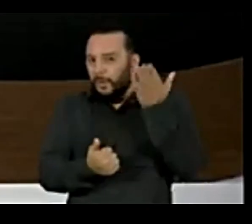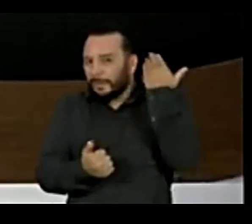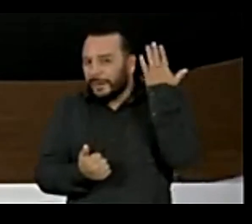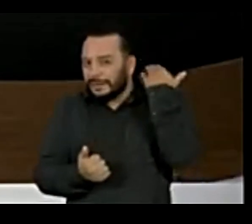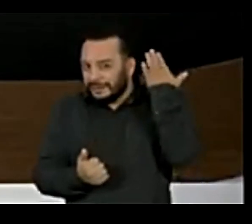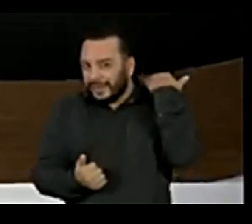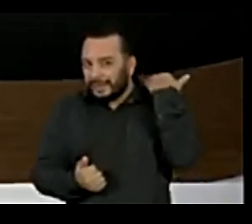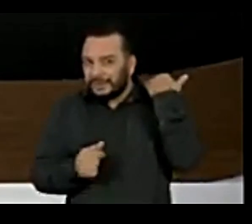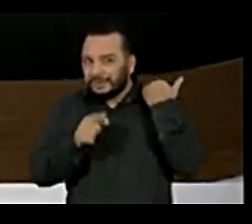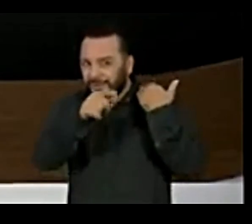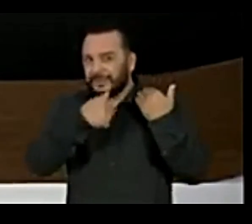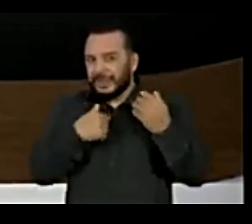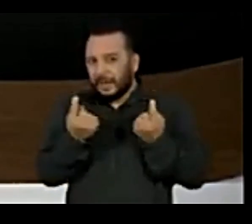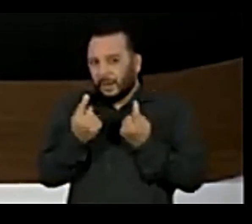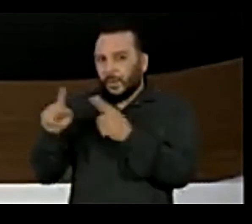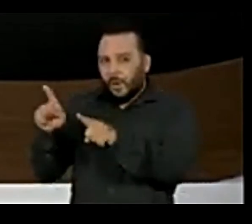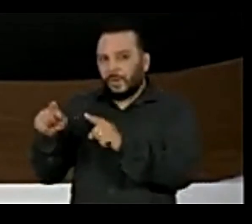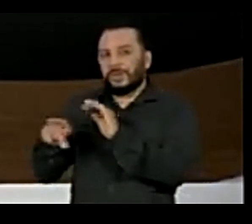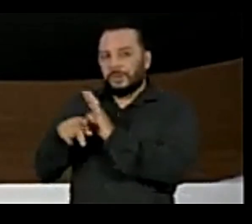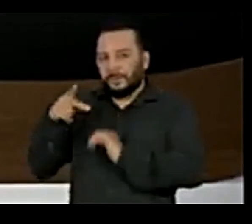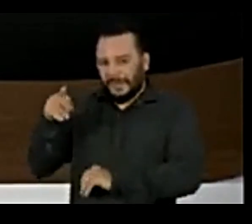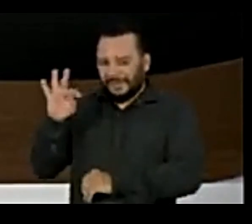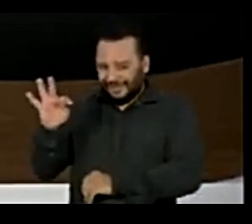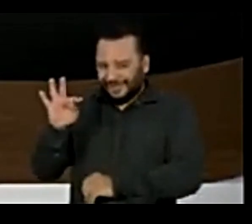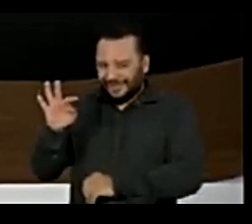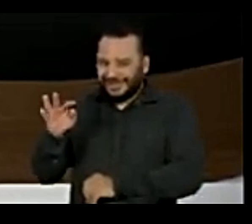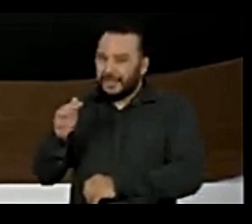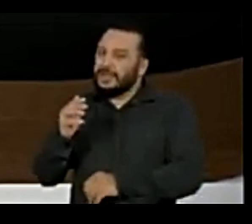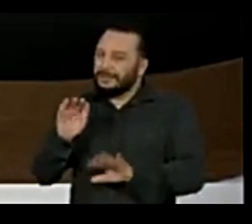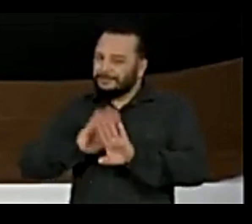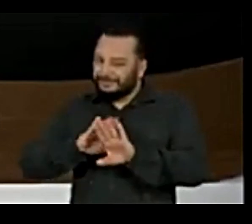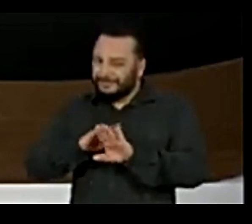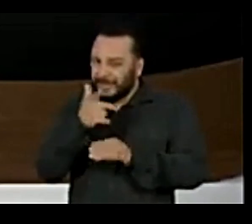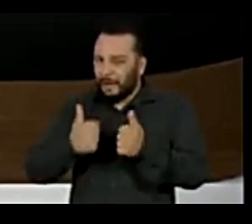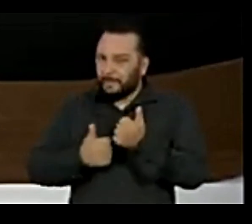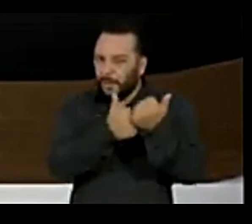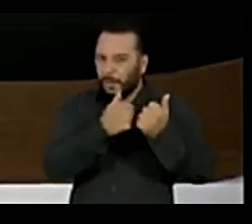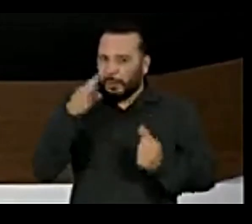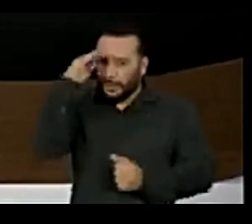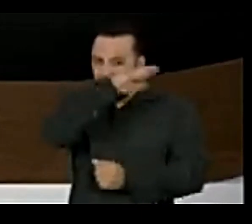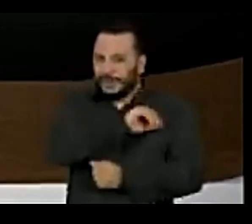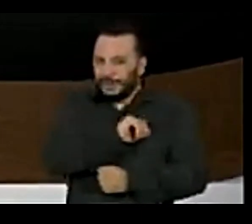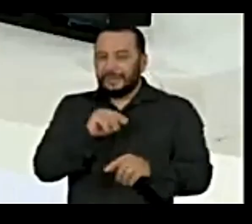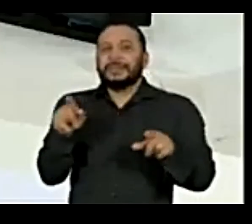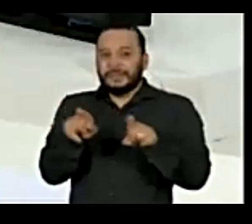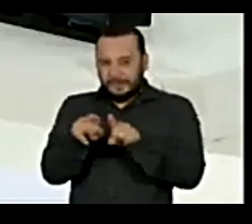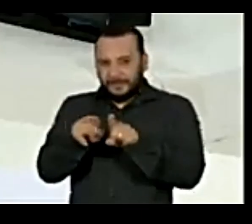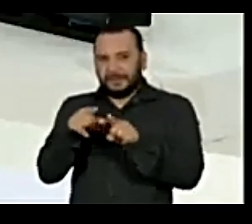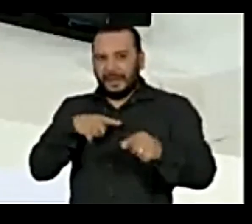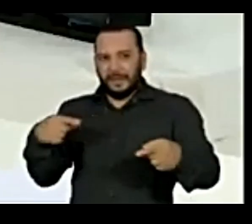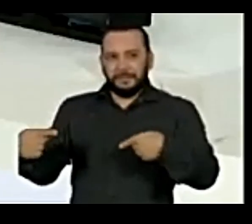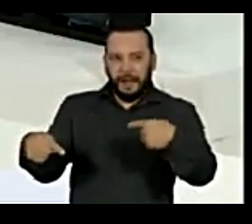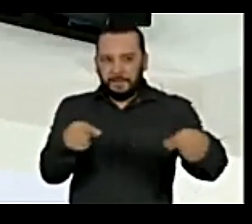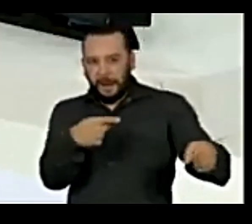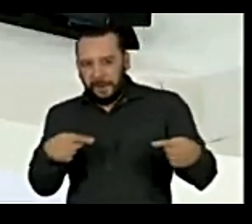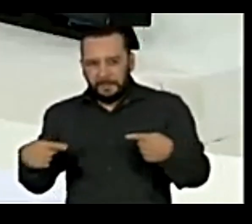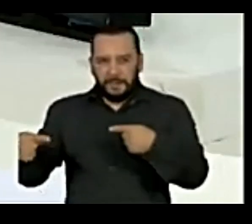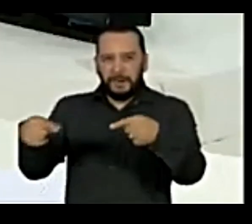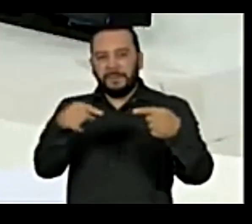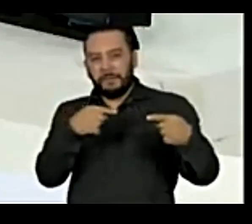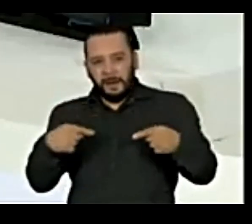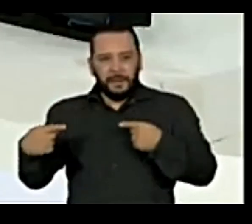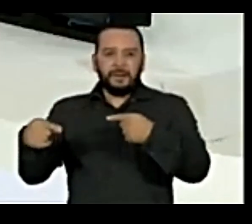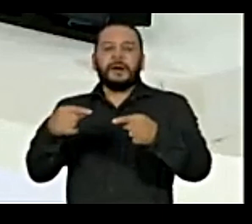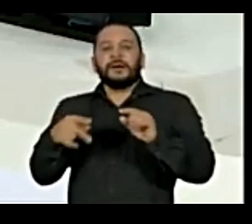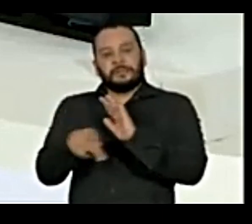atrás, tendo feito críticas pesadas ao PT e tendo insuflado esse debate mais acalorado nas redes